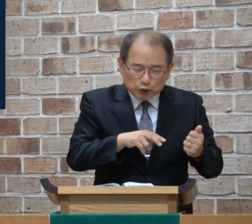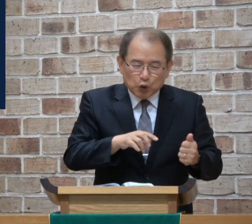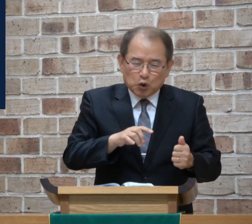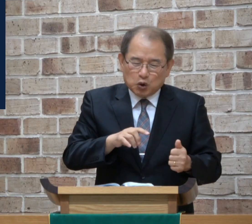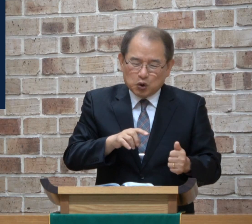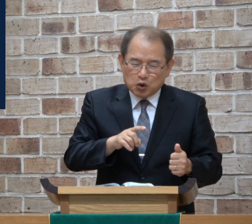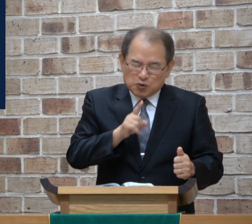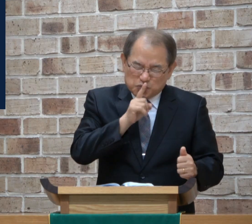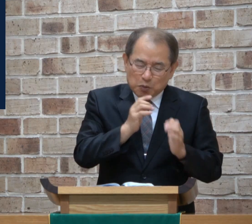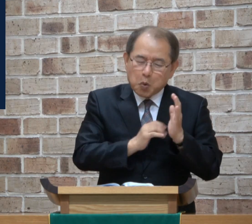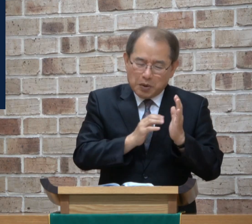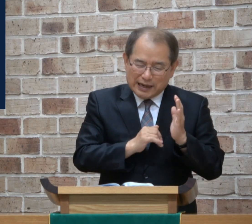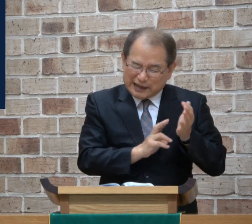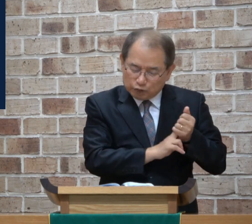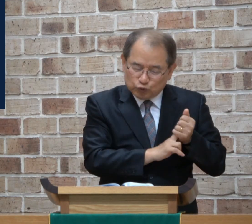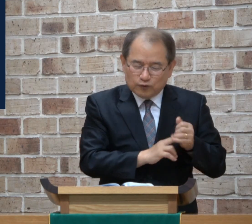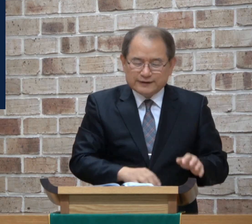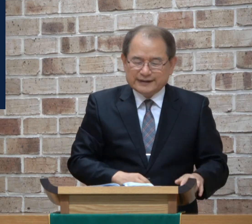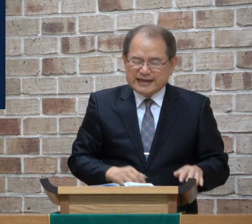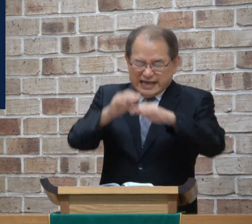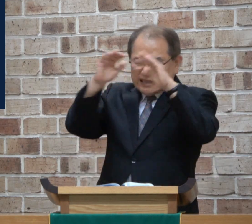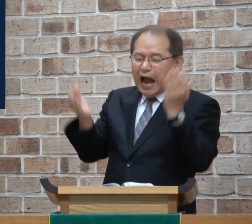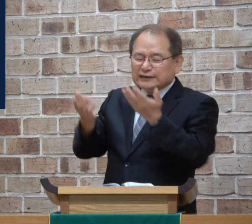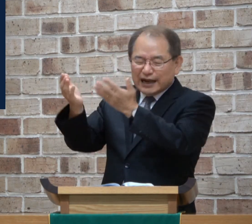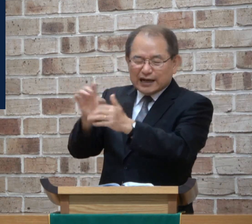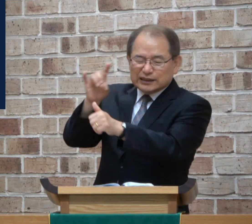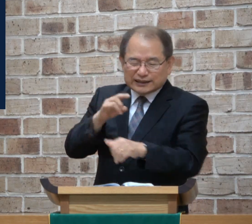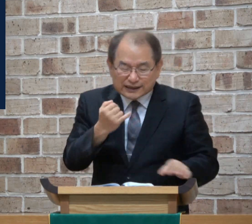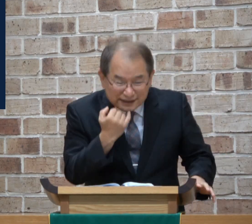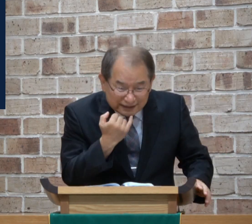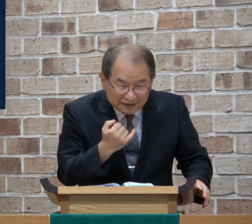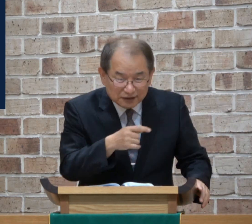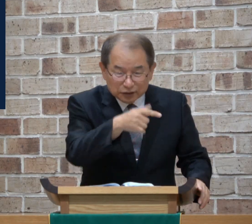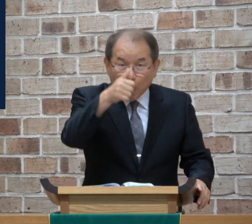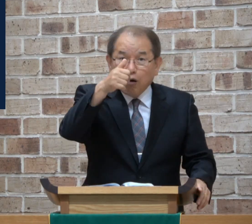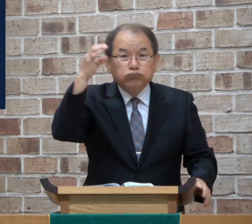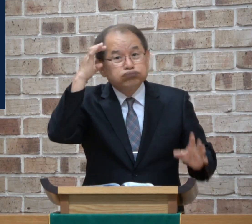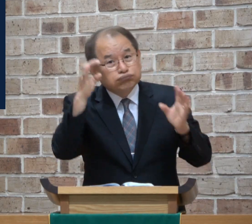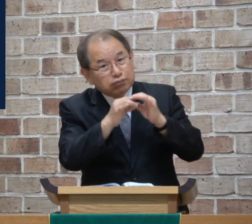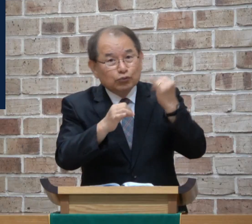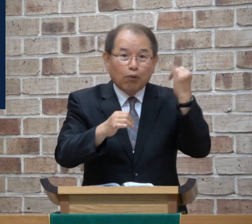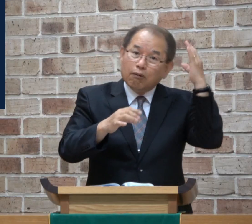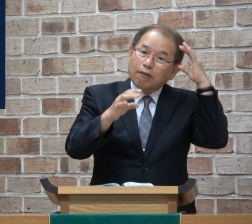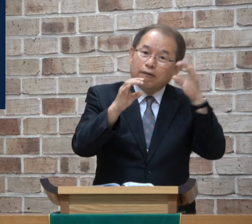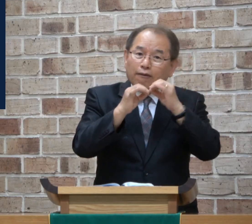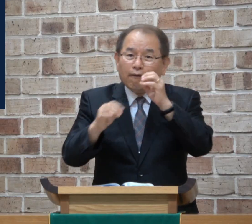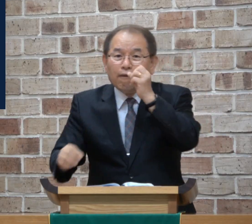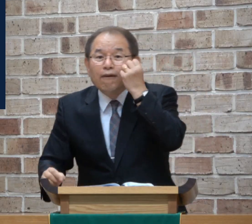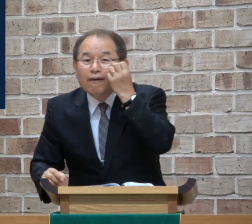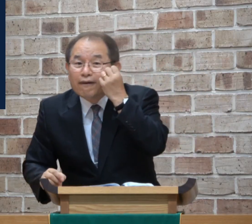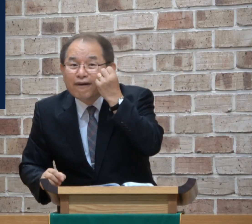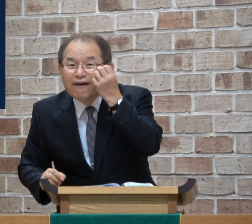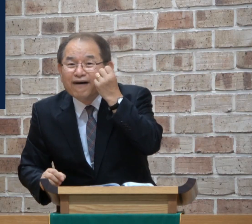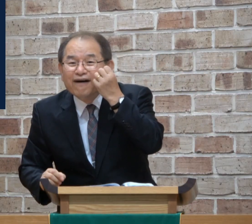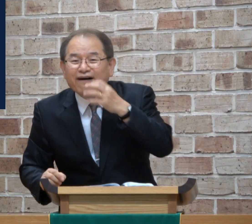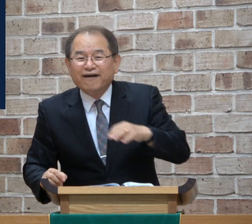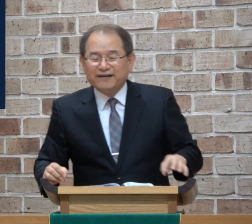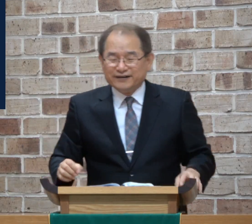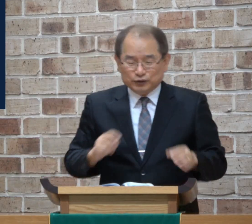그 파는 금액에 전부를 드리는 것이 아니라 일부를 감추고 일부만 드리기로 했습니다.